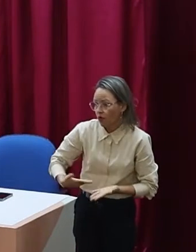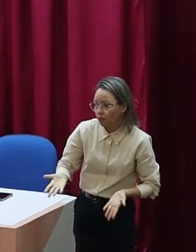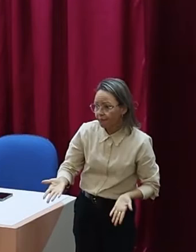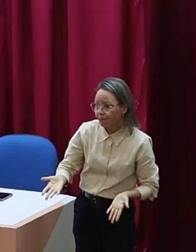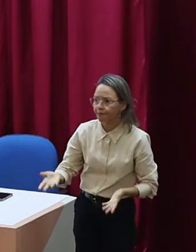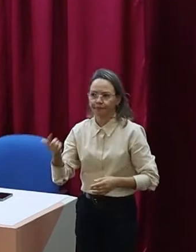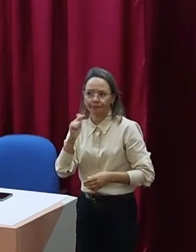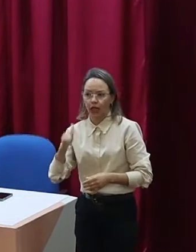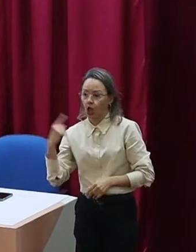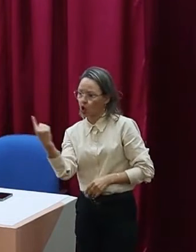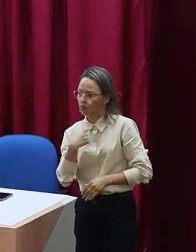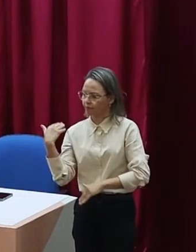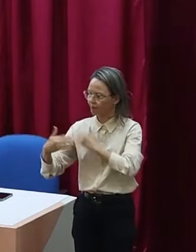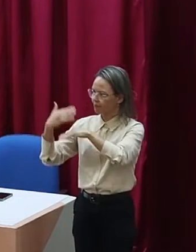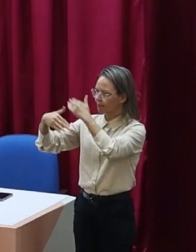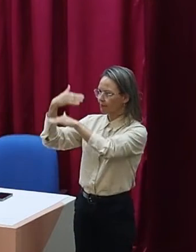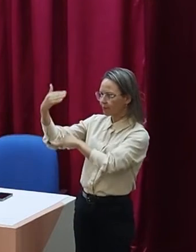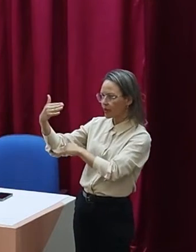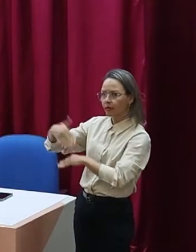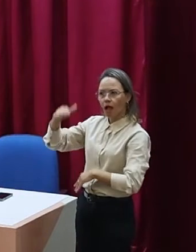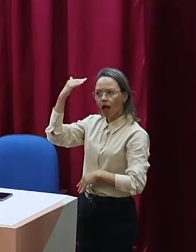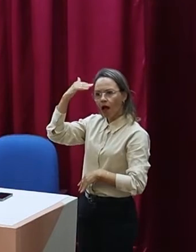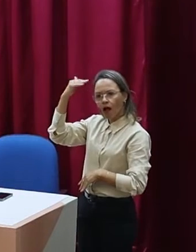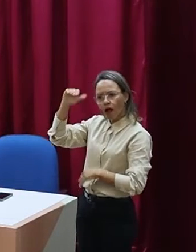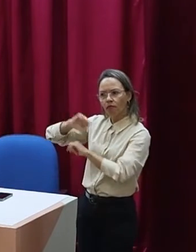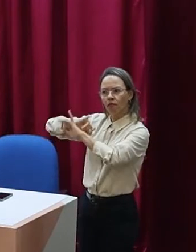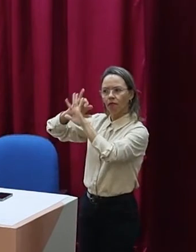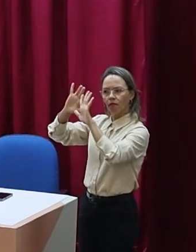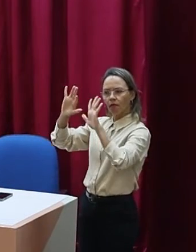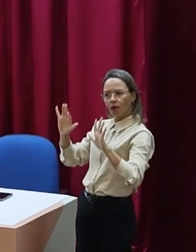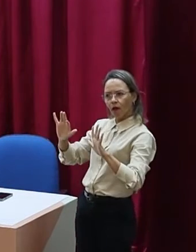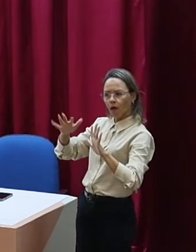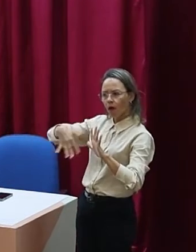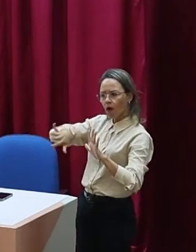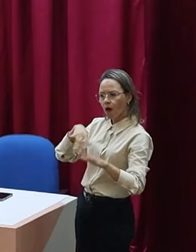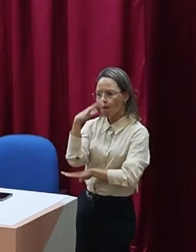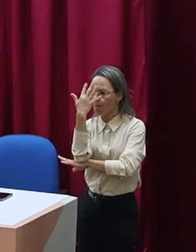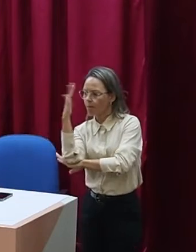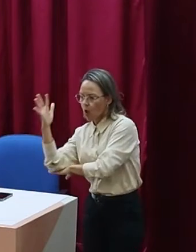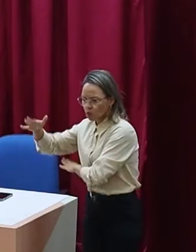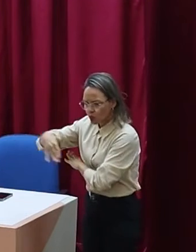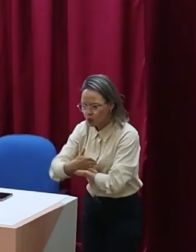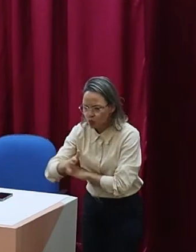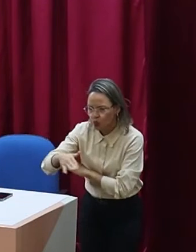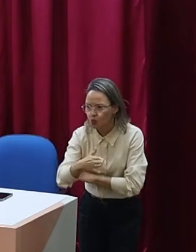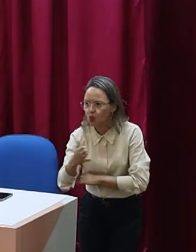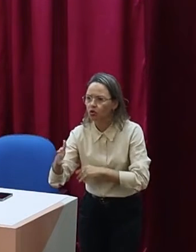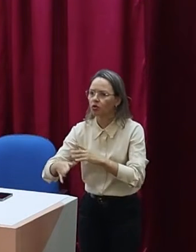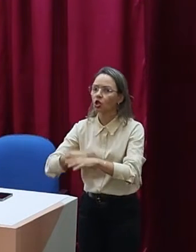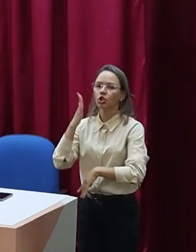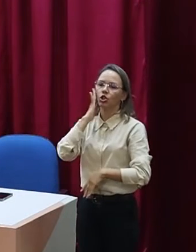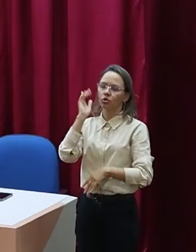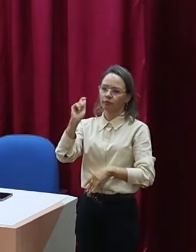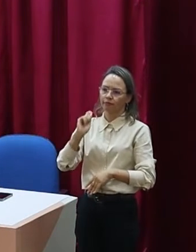E, à medida que nós evoluímos no processo de entendimento do meio ambiente, nós entendemos que toda política